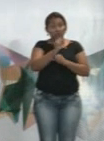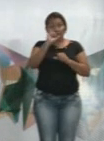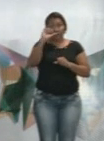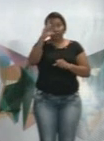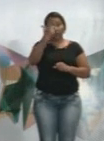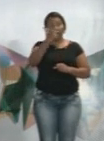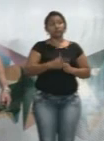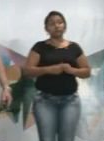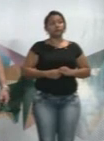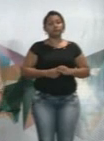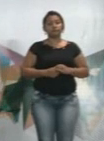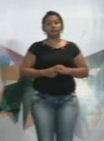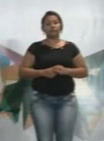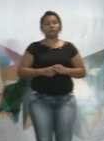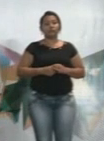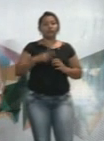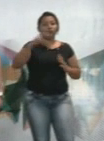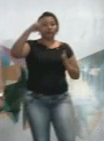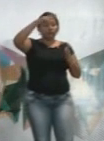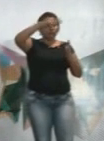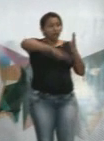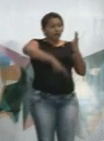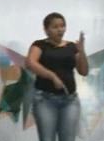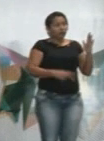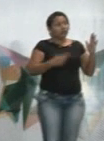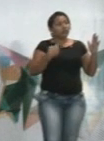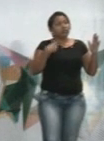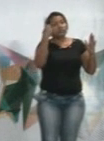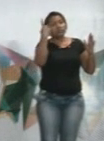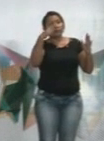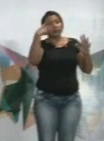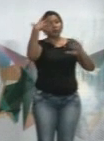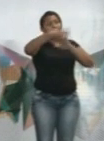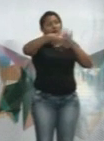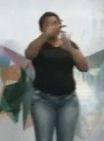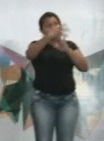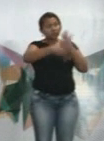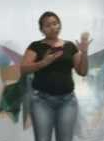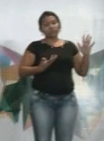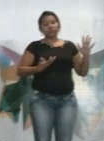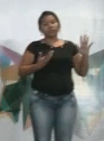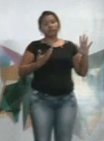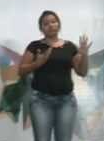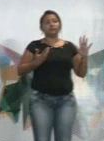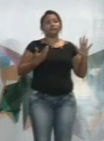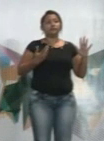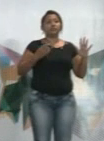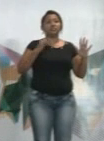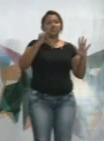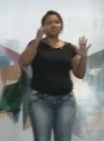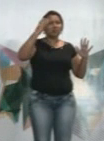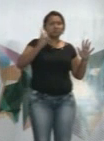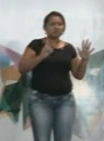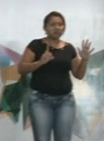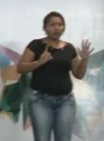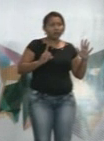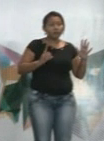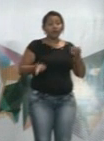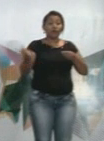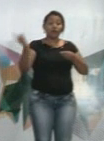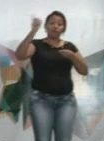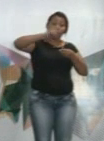ler o texto, se preocupar com o texto e tal, mesmo que você faça uma primeira leitura do texto e passe pela sua cabeça que você não entendeu nada, volta